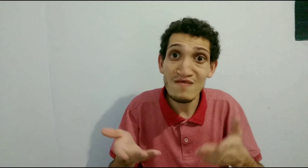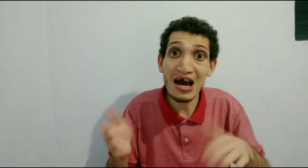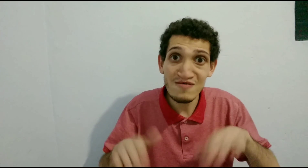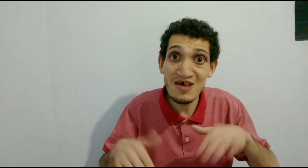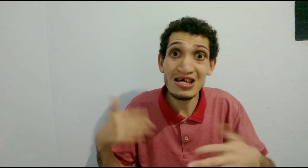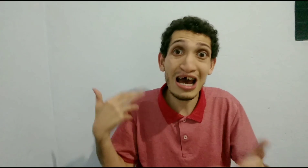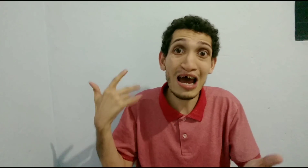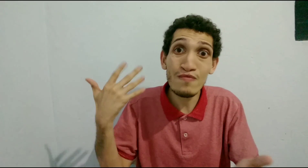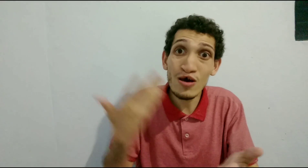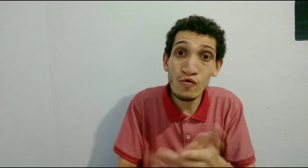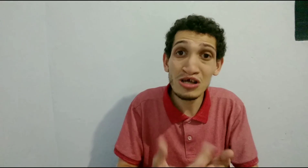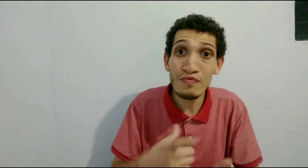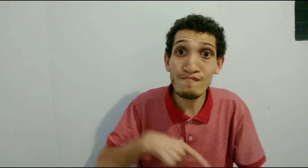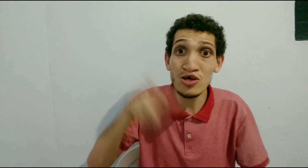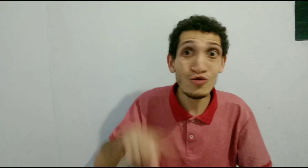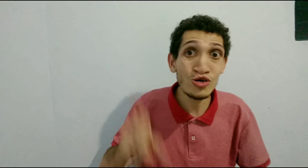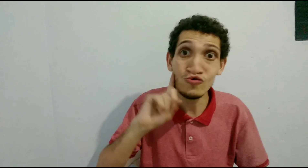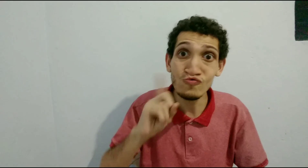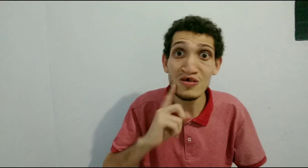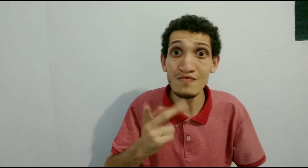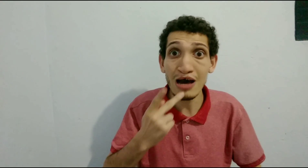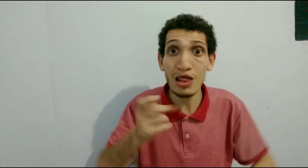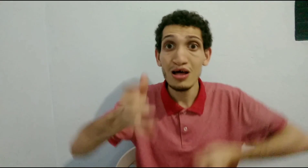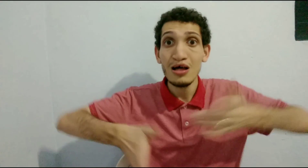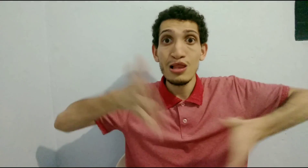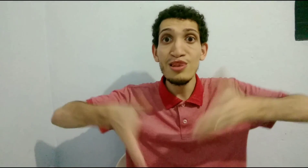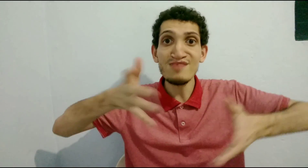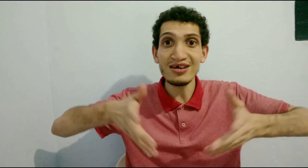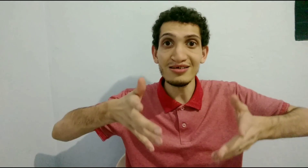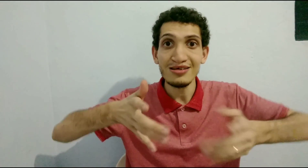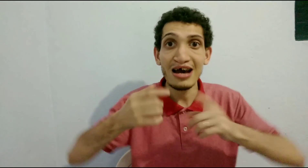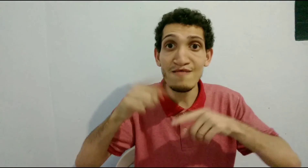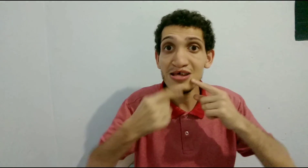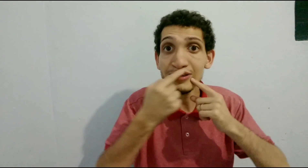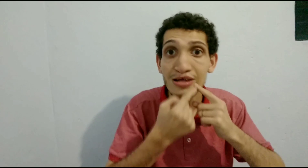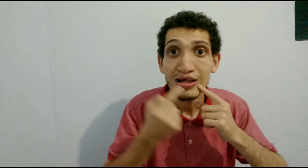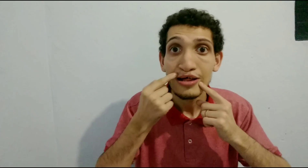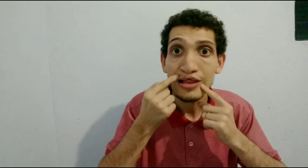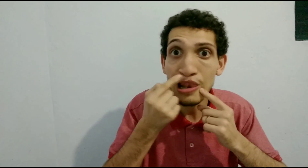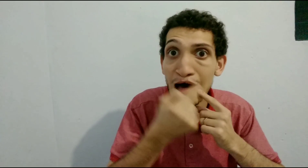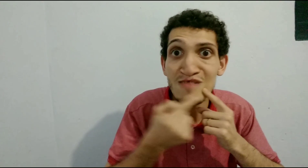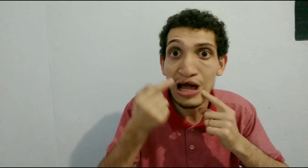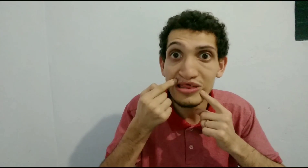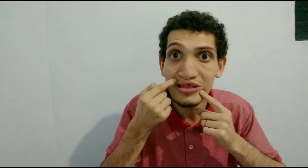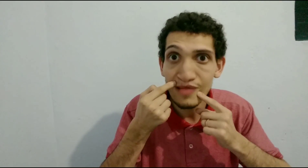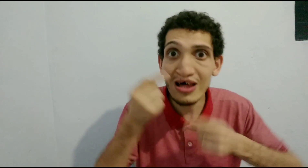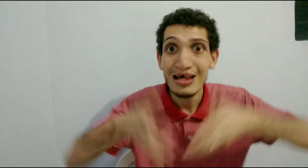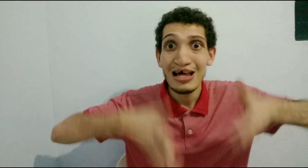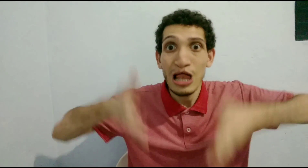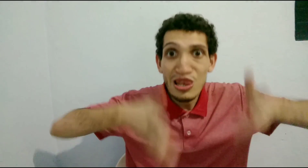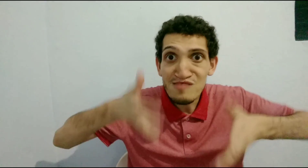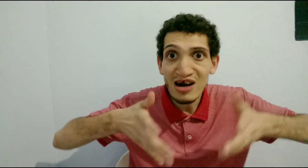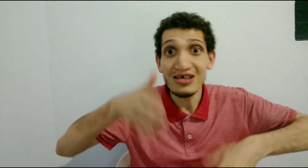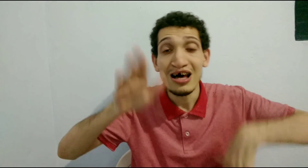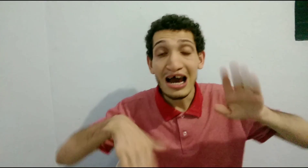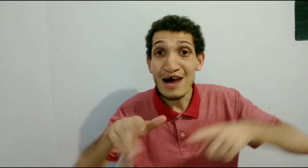vezes, até hoje, tem pessoas surdos que falam Libra. Às vezes, lá me alisa, né? Libra. Às